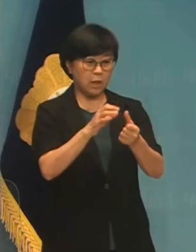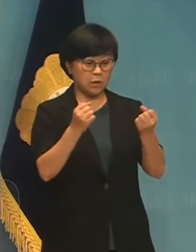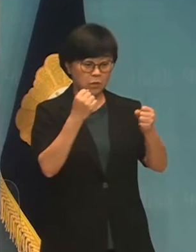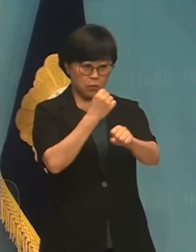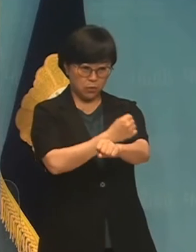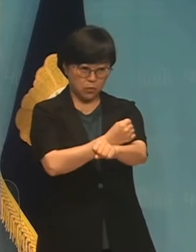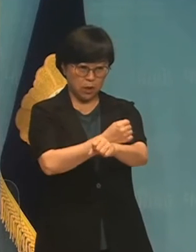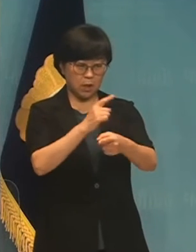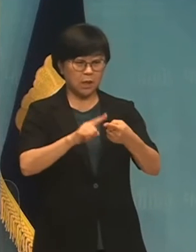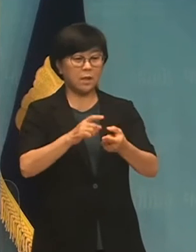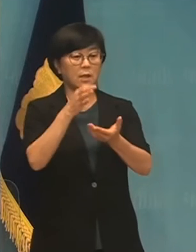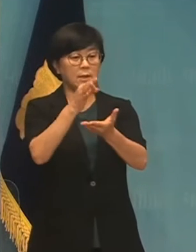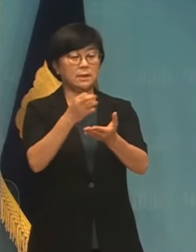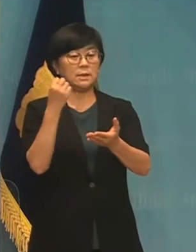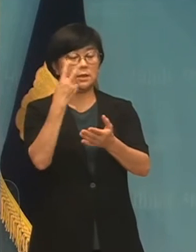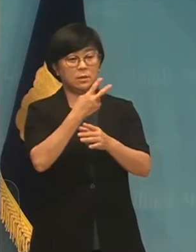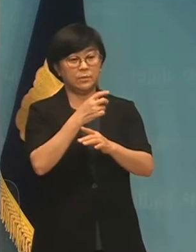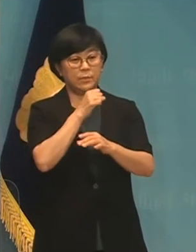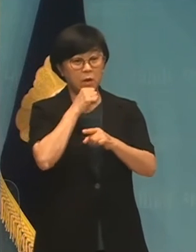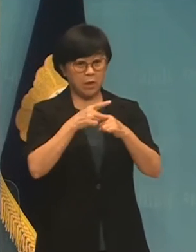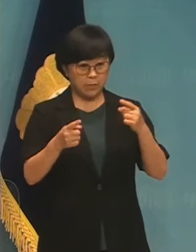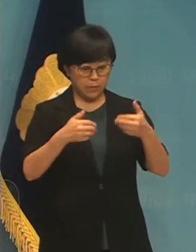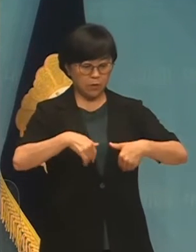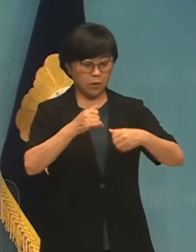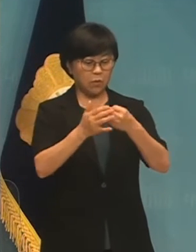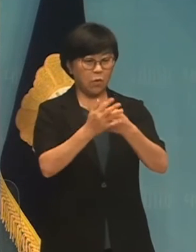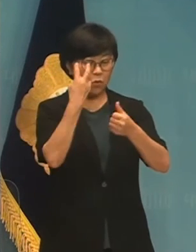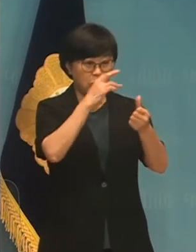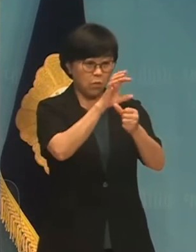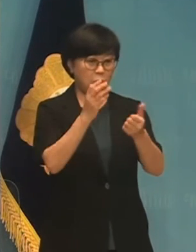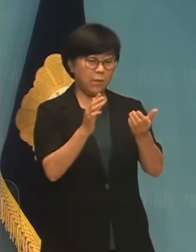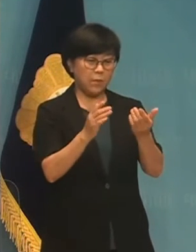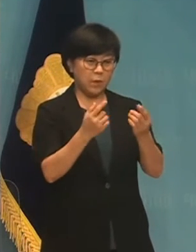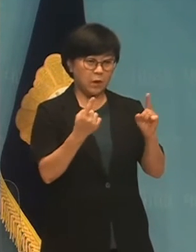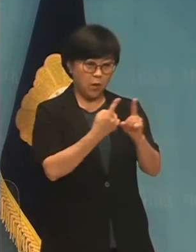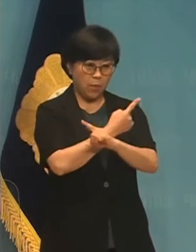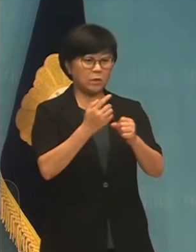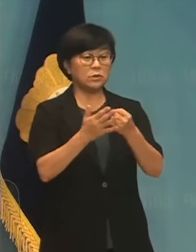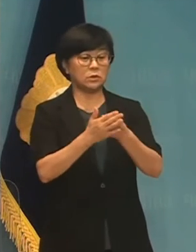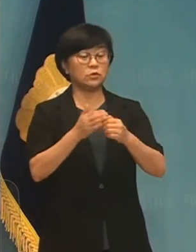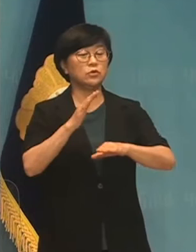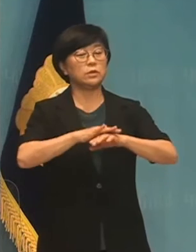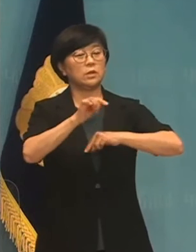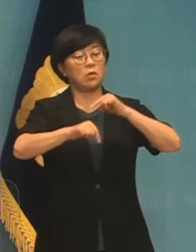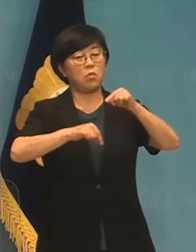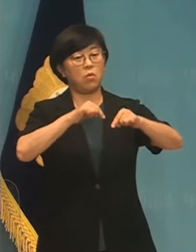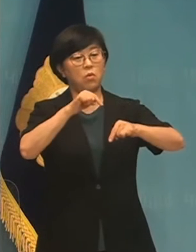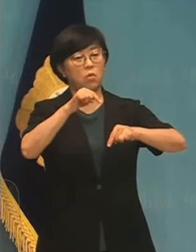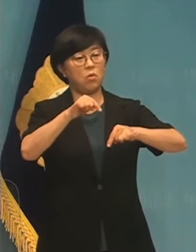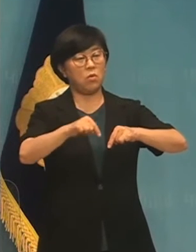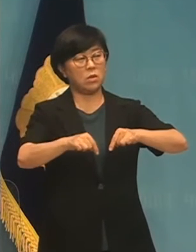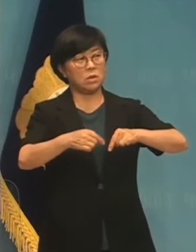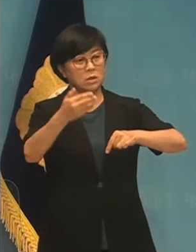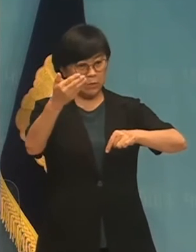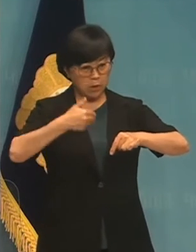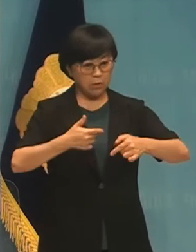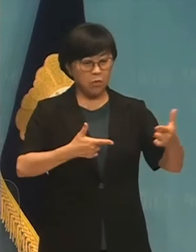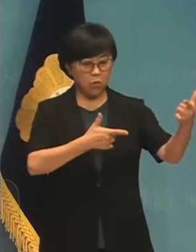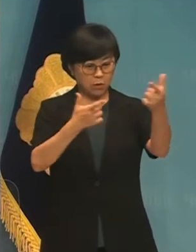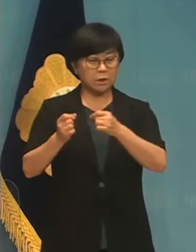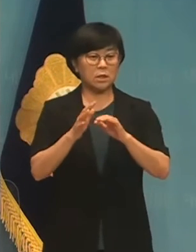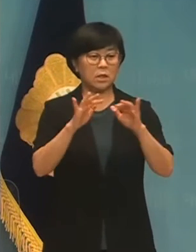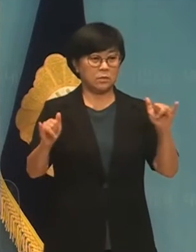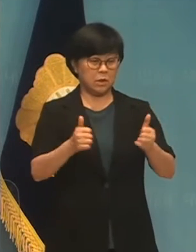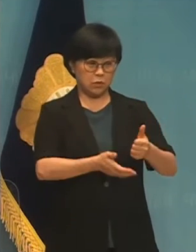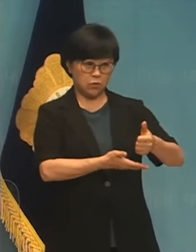대한 가치를 재평가해야 합니다. 돌봄 혁명은 돌봄을 수행하고 돌봄을 제공받는 모든